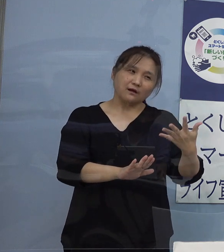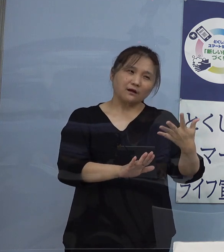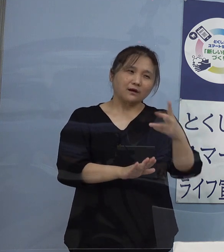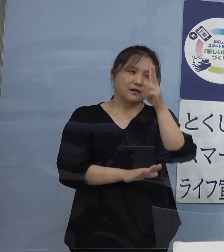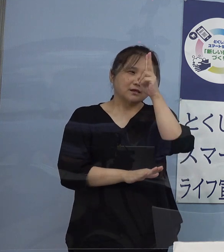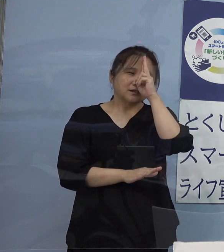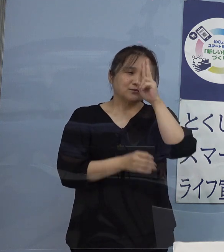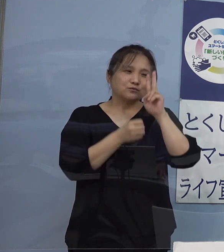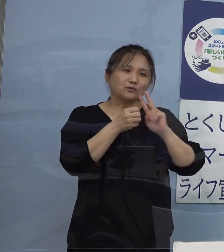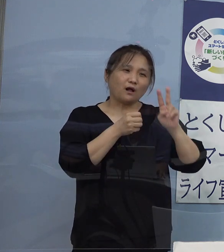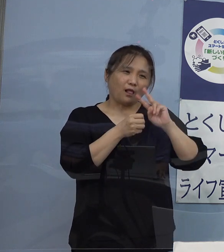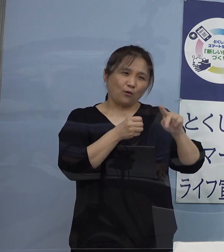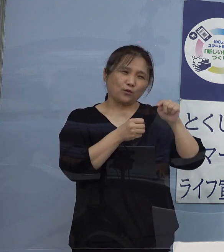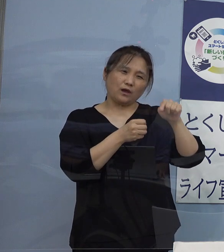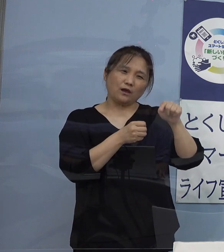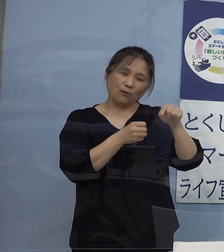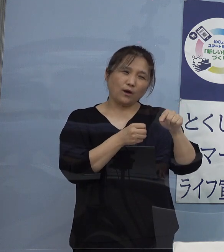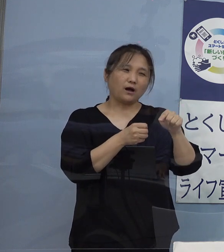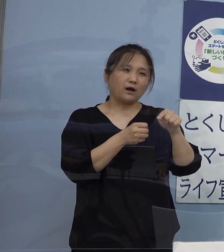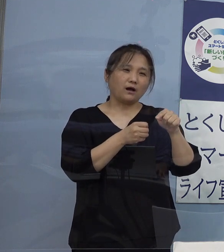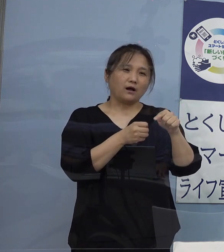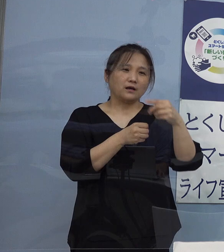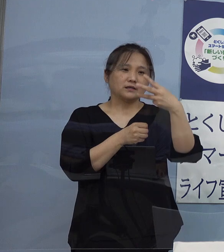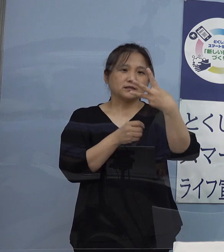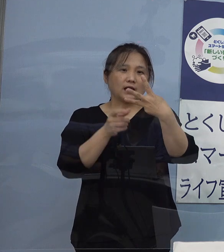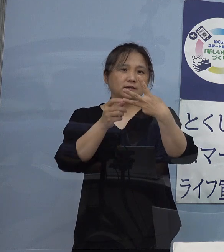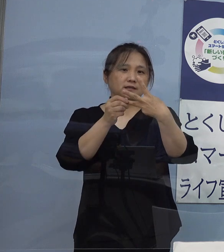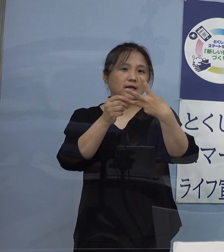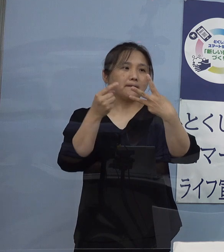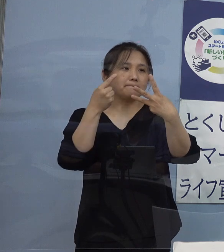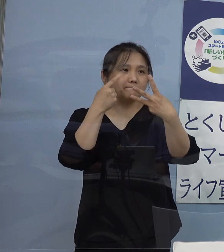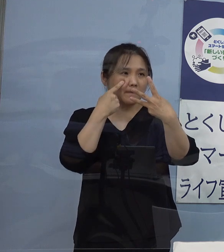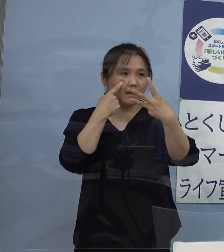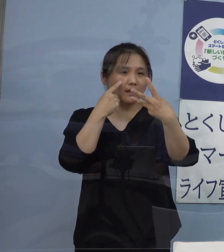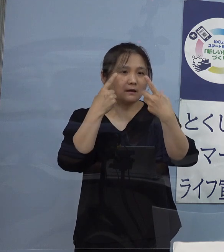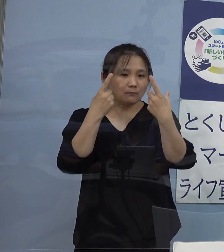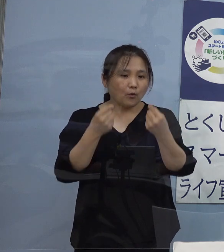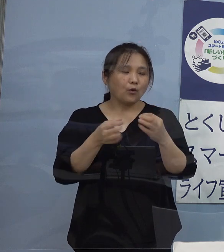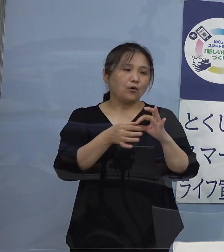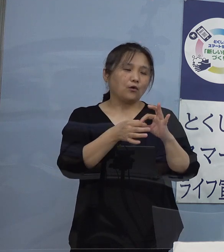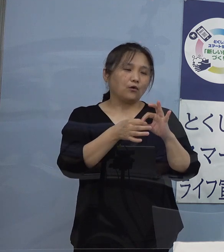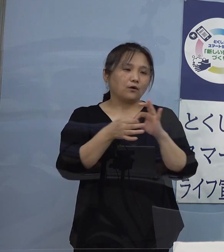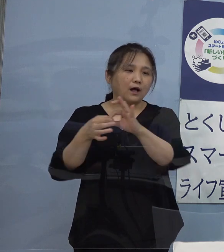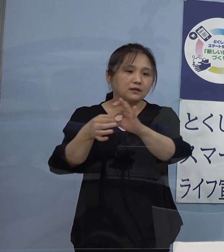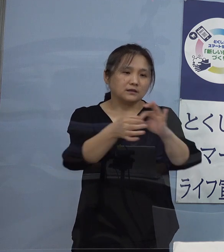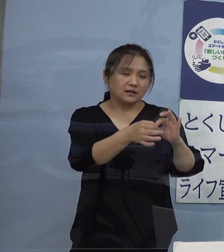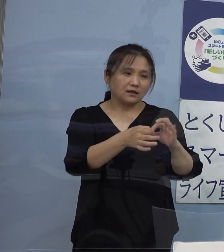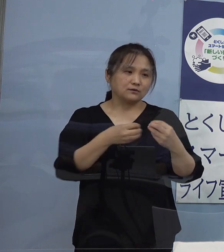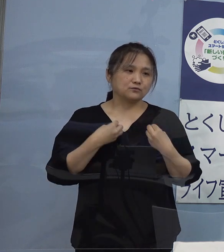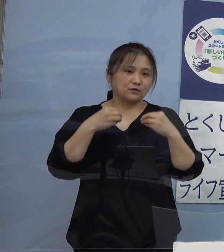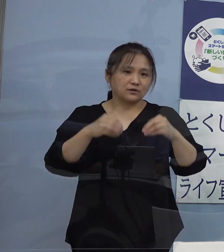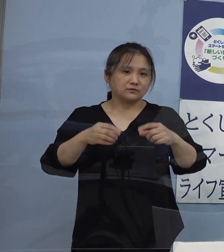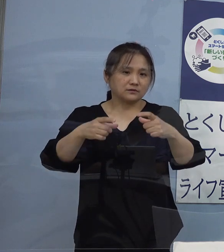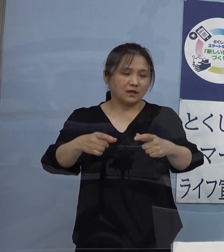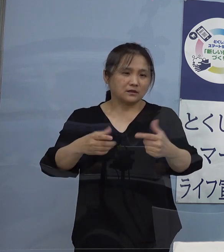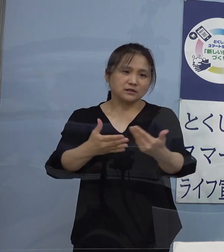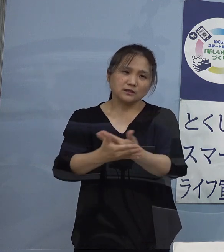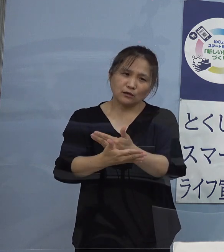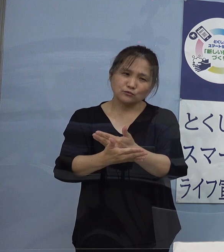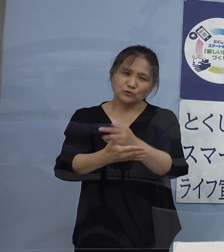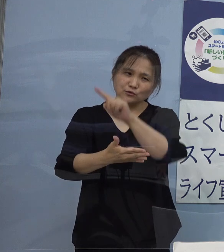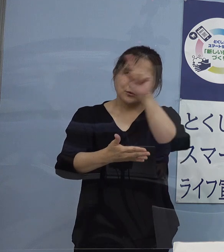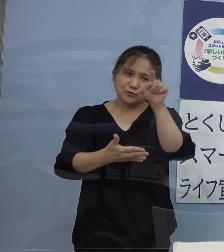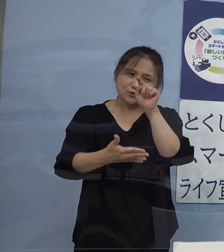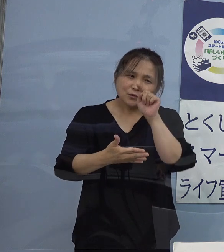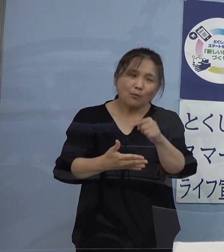部分については場合によってはこの3点目も関連クラスターになる可能性がなくてもあらず